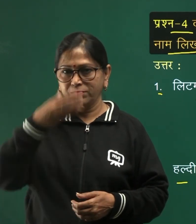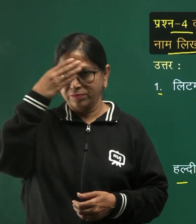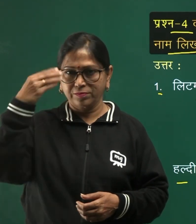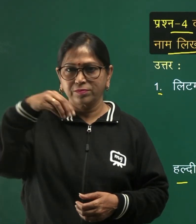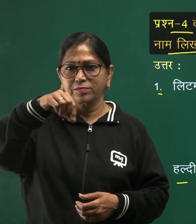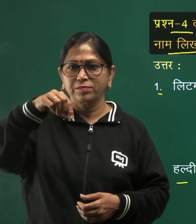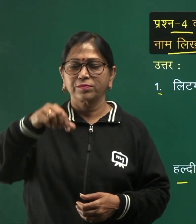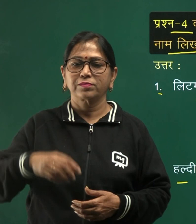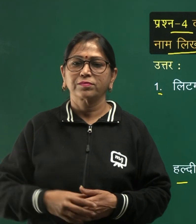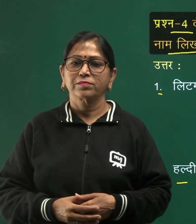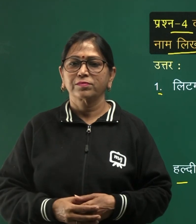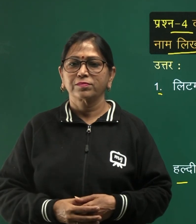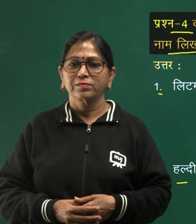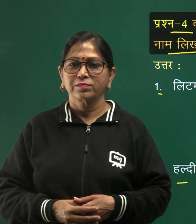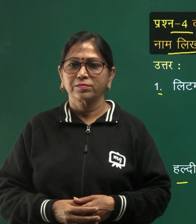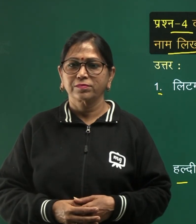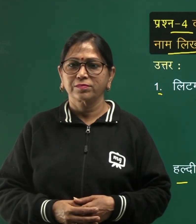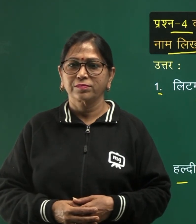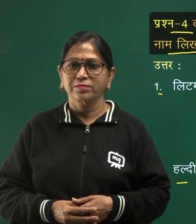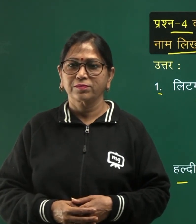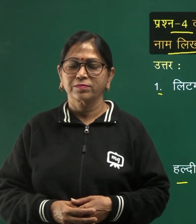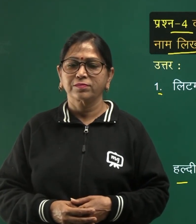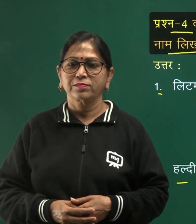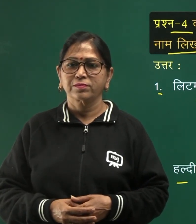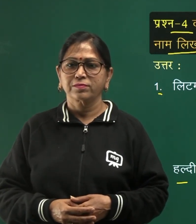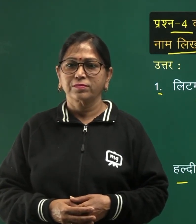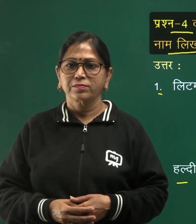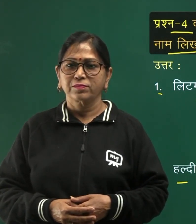नंबर दो हल्दी